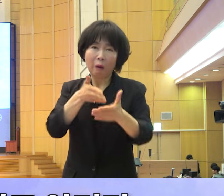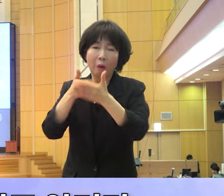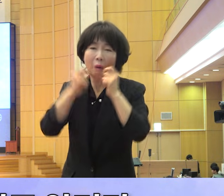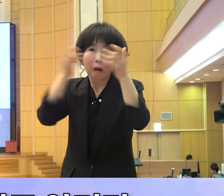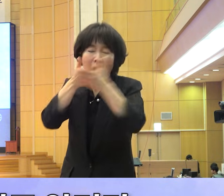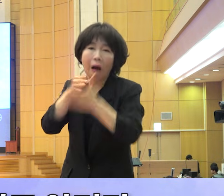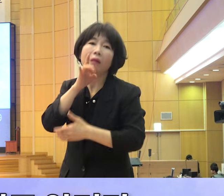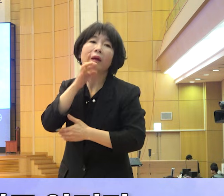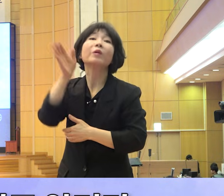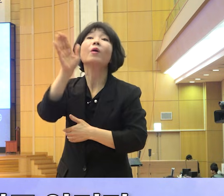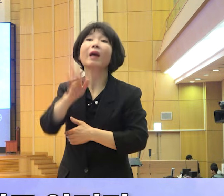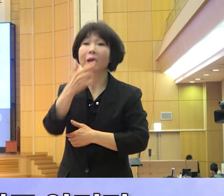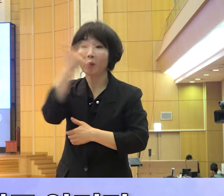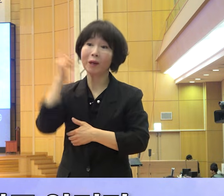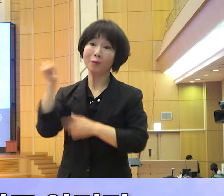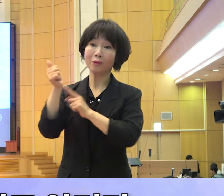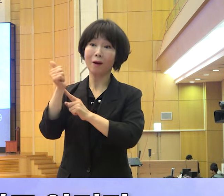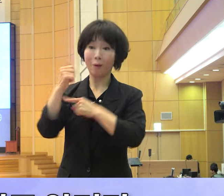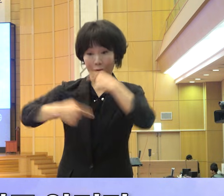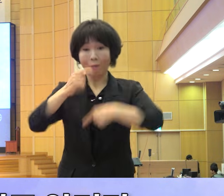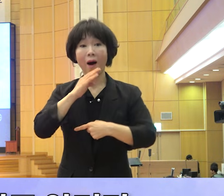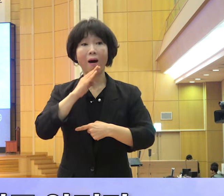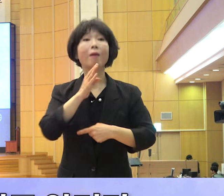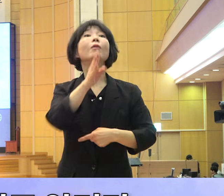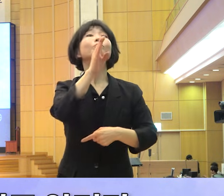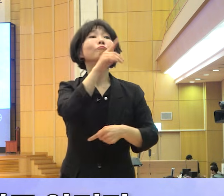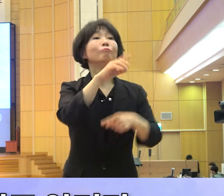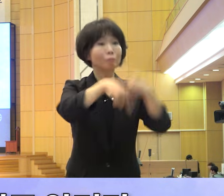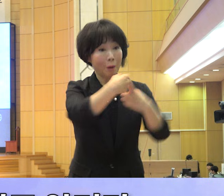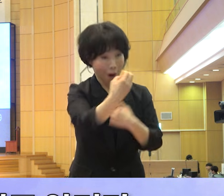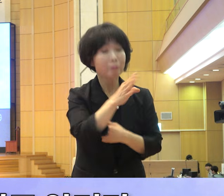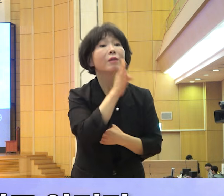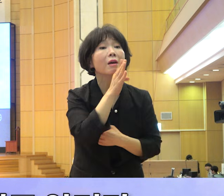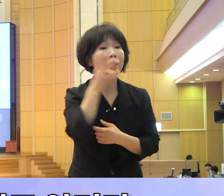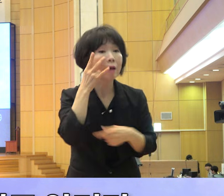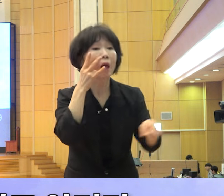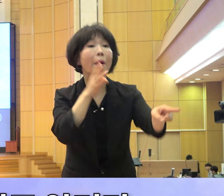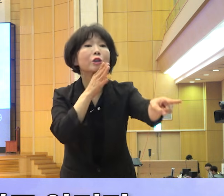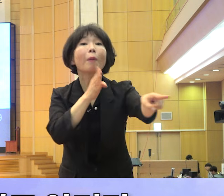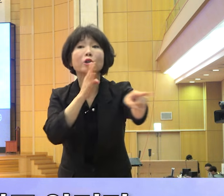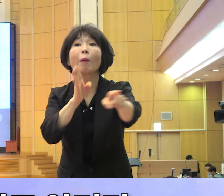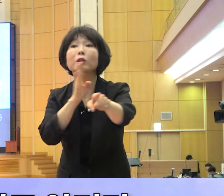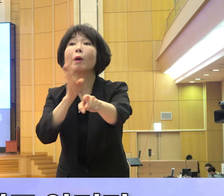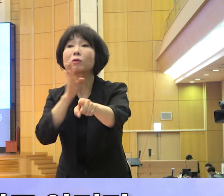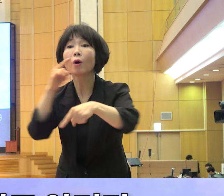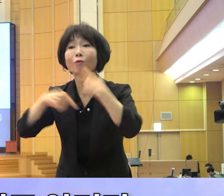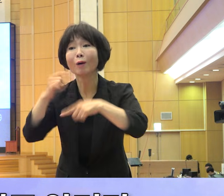근데 한 가지 좋은 말은 맞고요. 옳고요. 맞습니다. 막